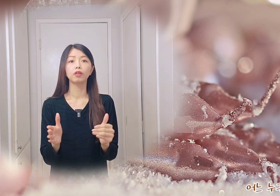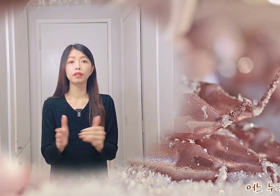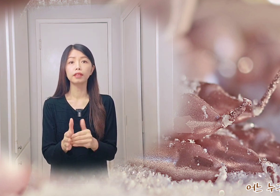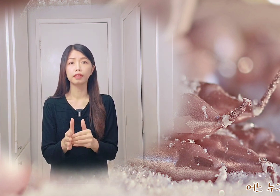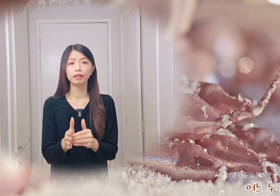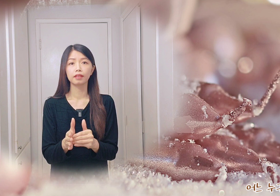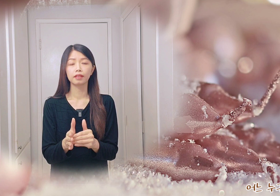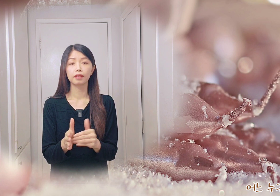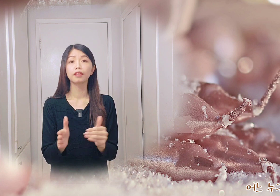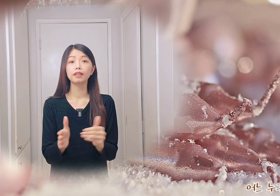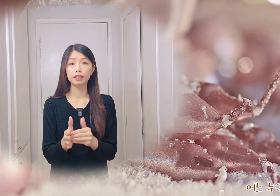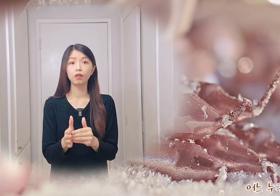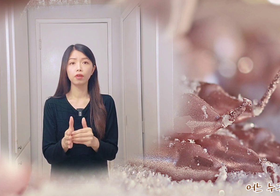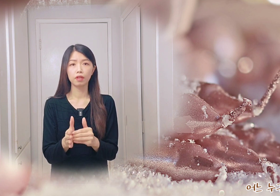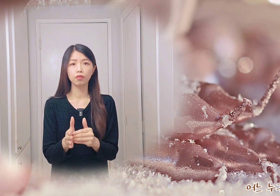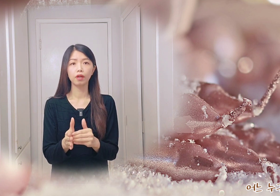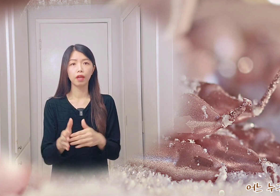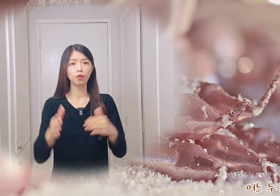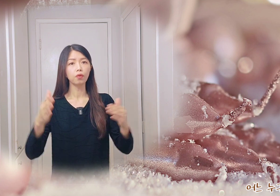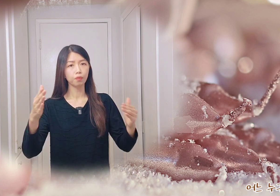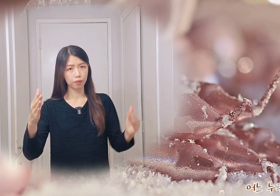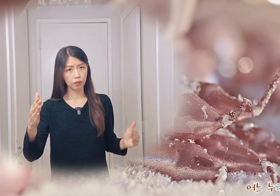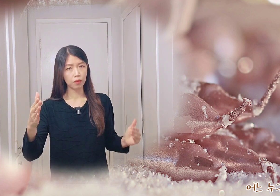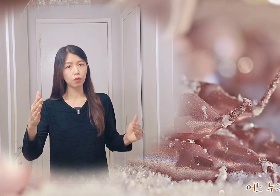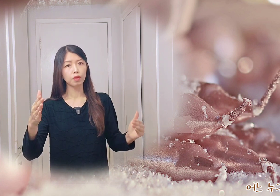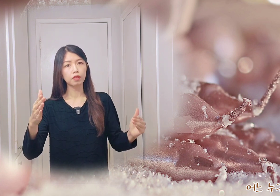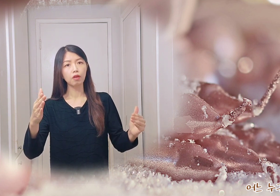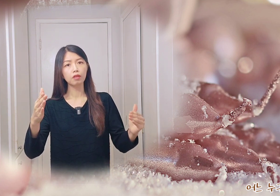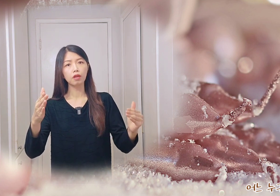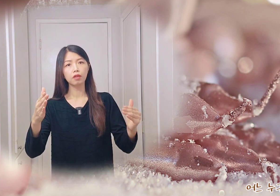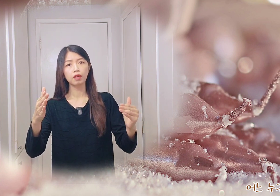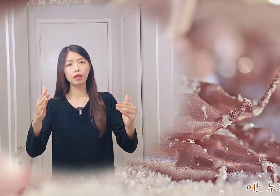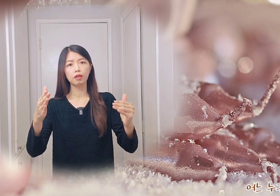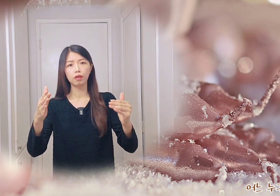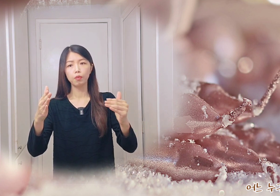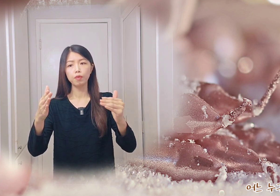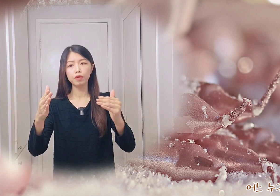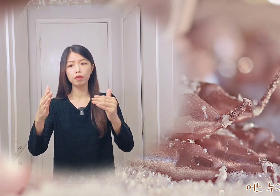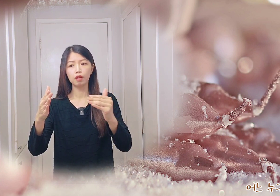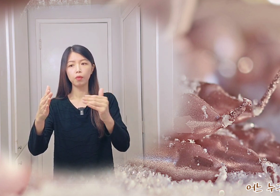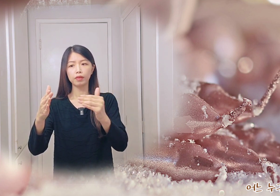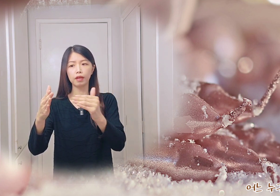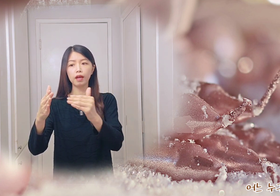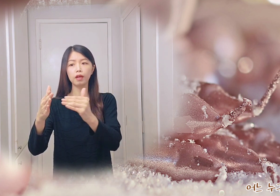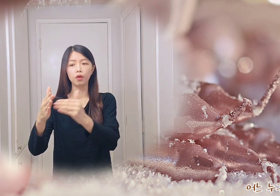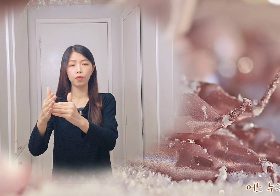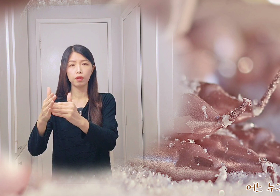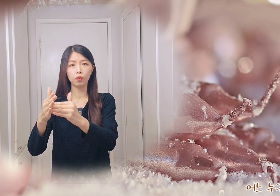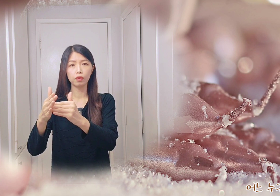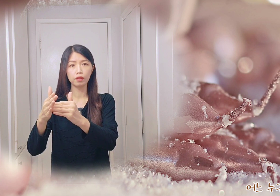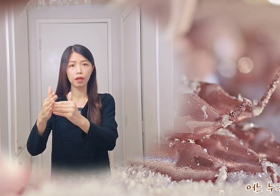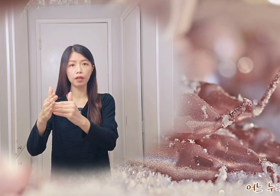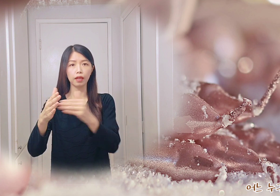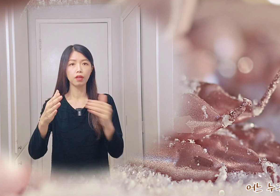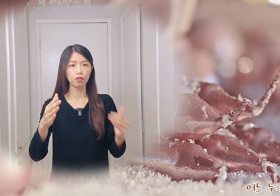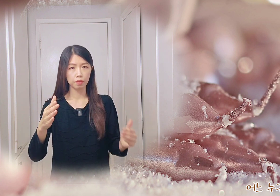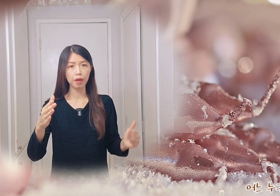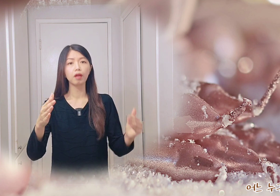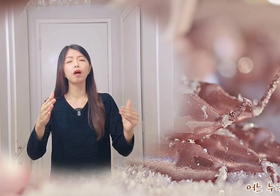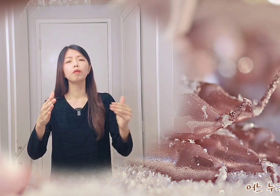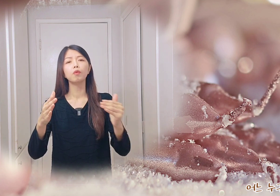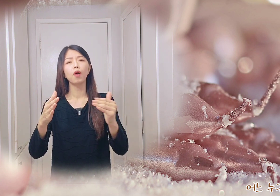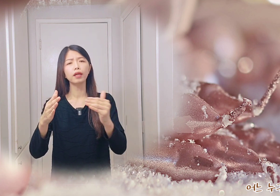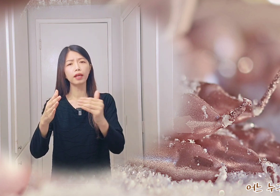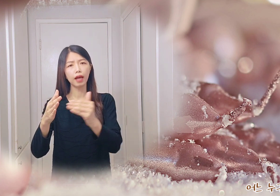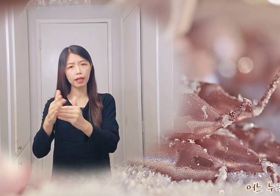점은 이거는 끝이라고 하는 뜻의 수어가 되고 좀 더 천천히 이렇게 포물선처럼 왔다가 왼손 끝에 닿게